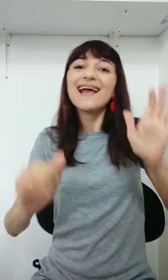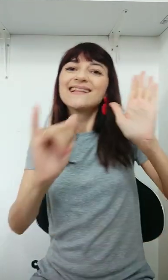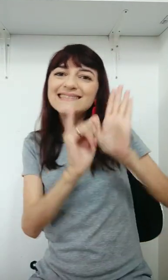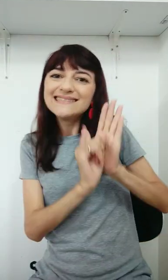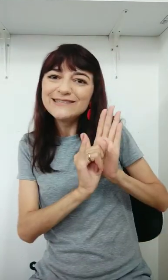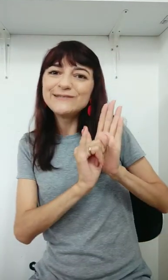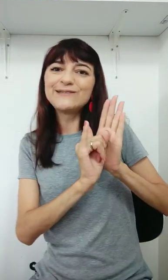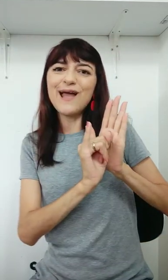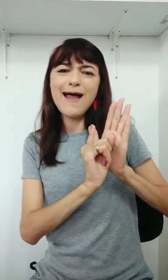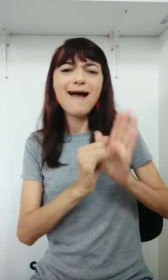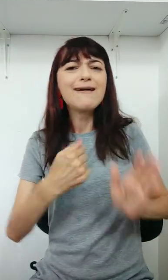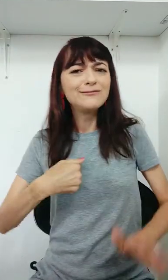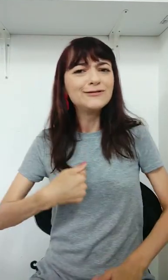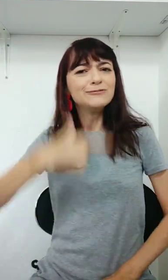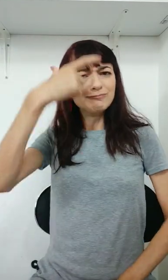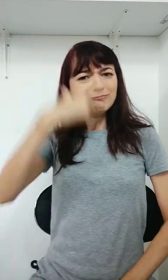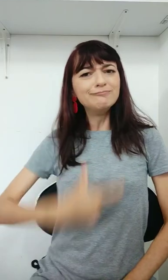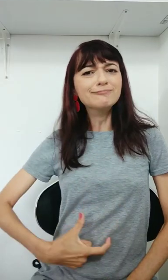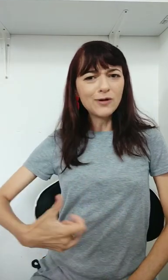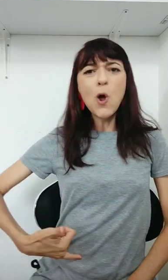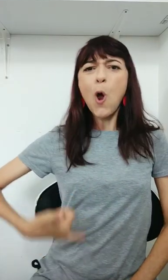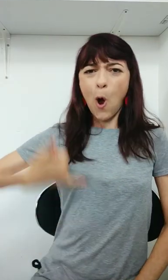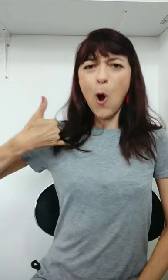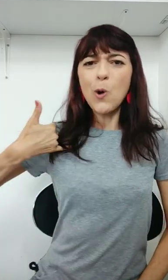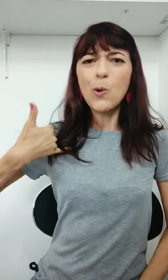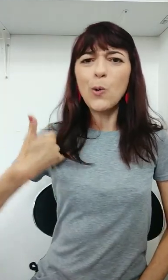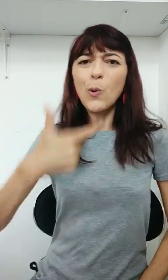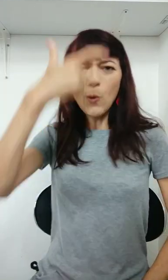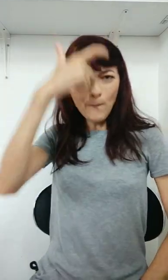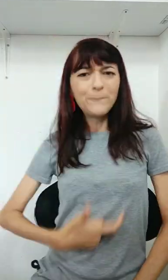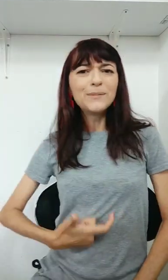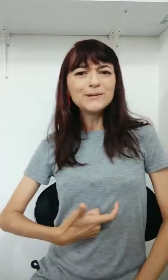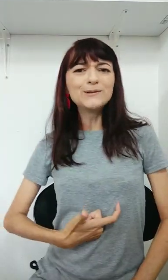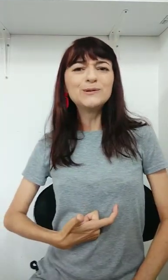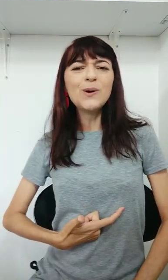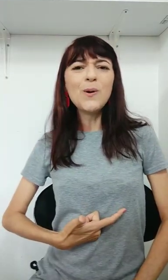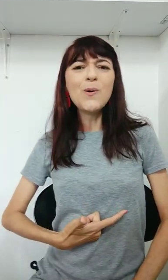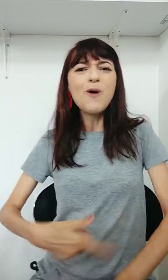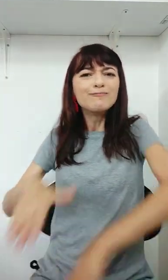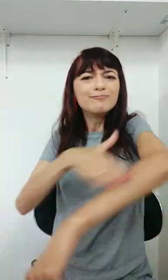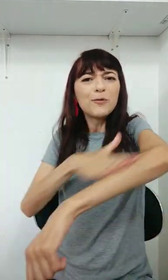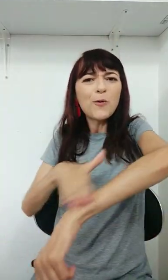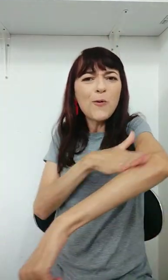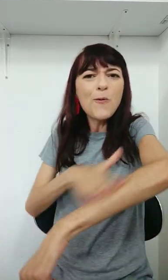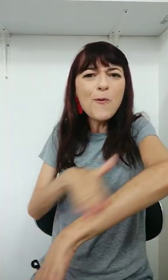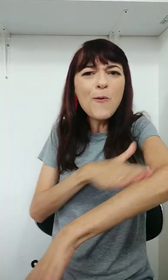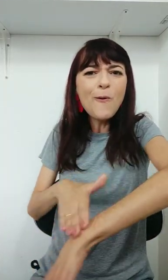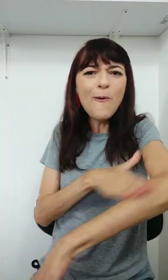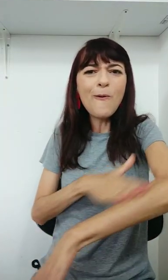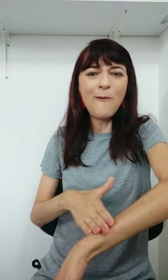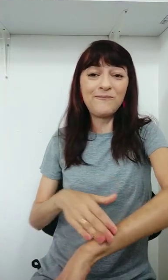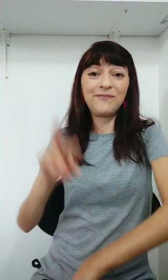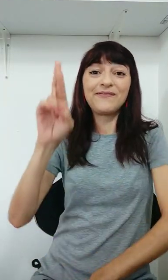aceitação deles, da forma que eles são, né, deles estarem na sociedade da forma que eles são, utilizarem o cabelo deles da forma que